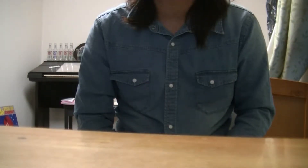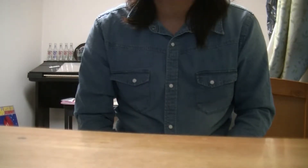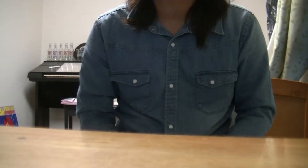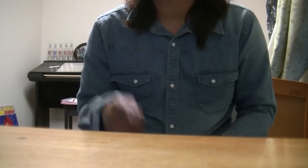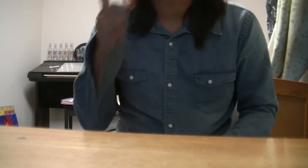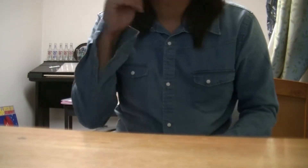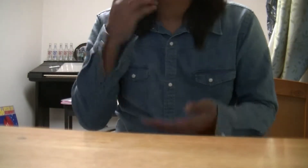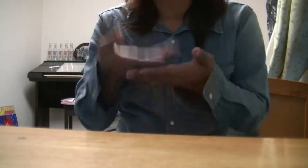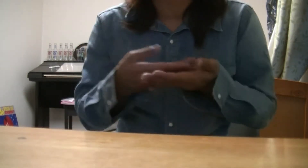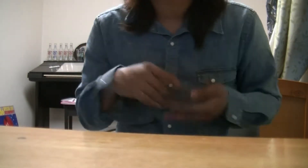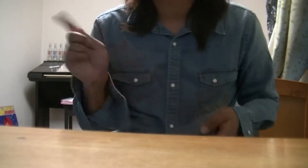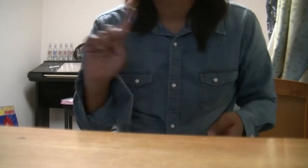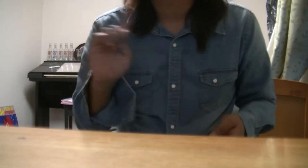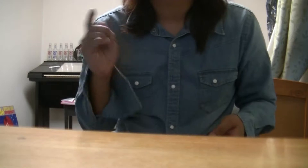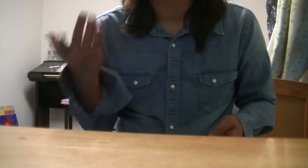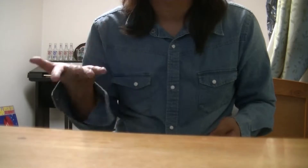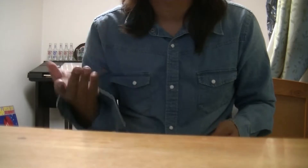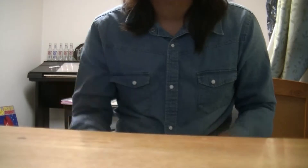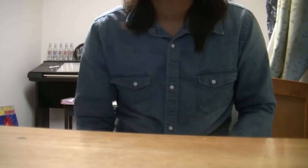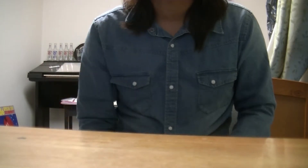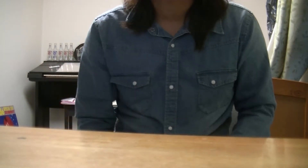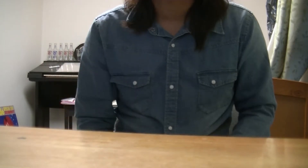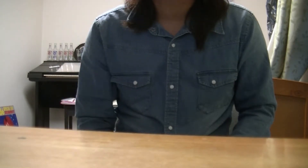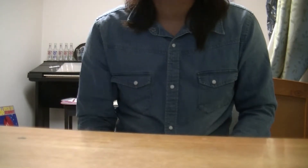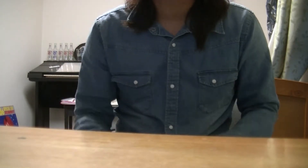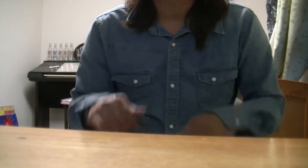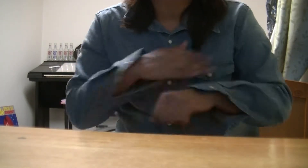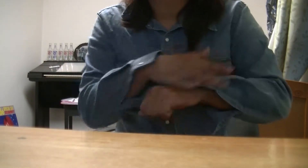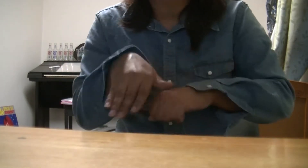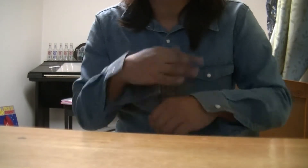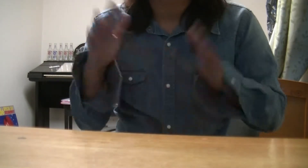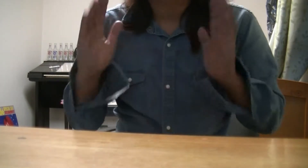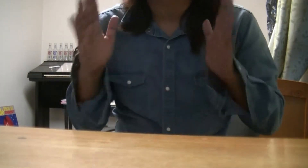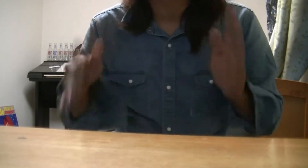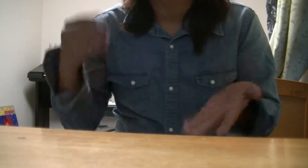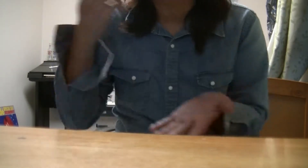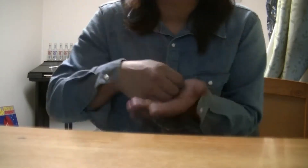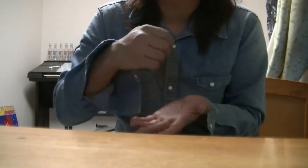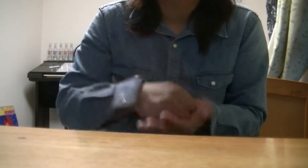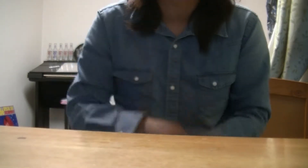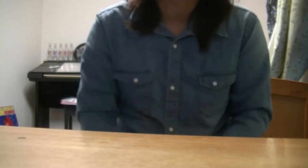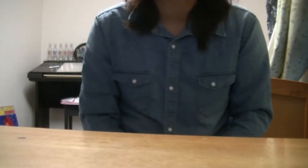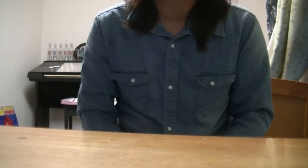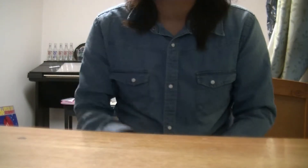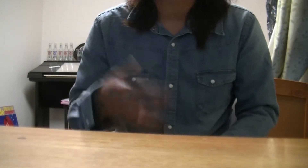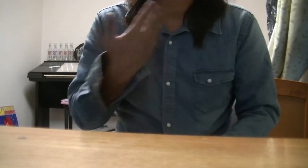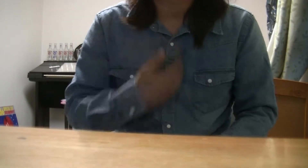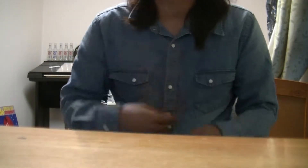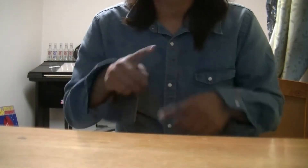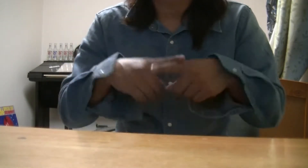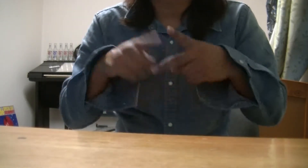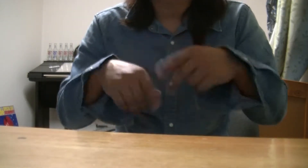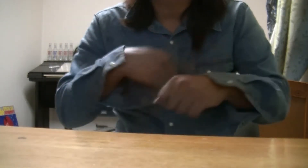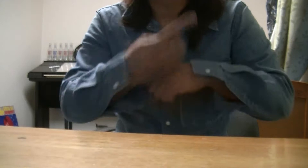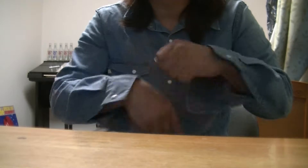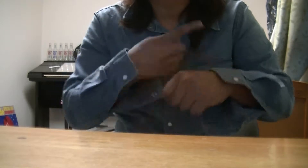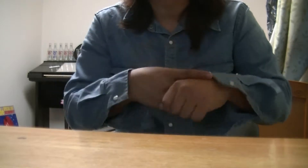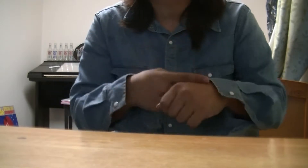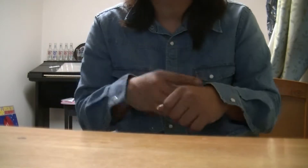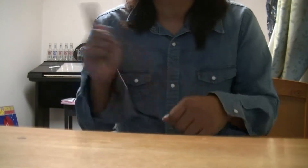？すごく大胆なチャレンジですよ。半年間もしくは1年間かもしれない。よし学ぼ